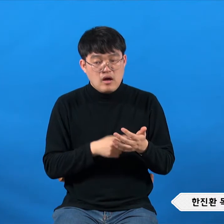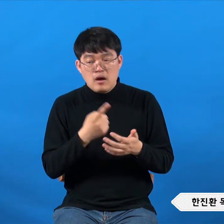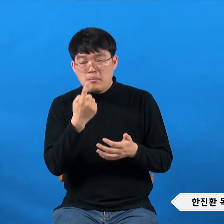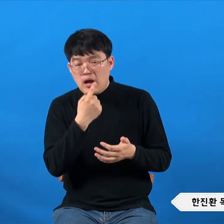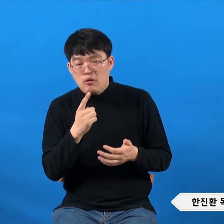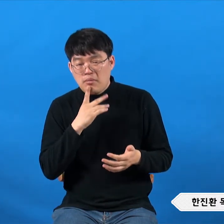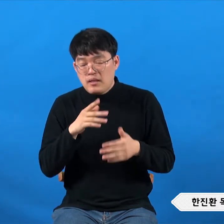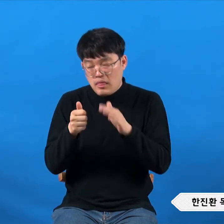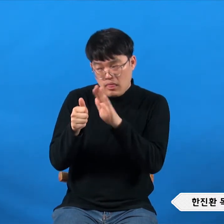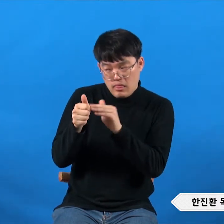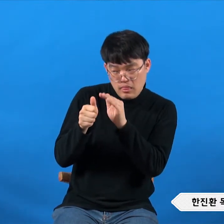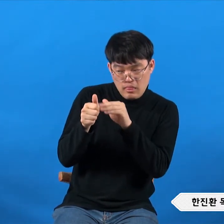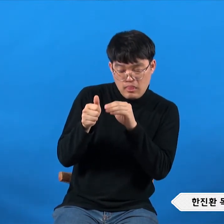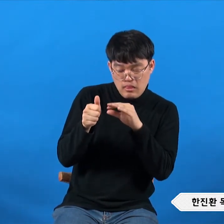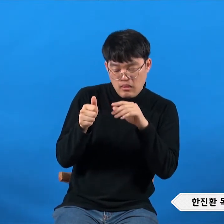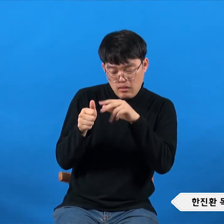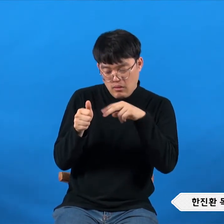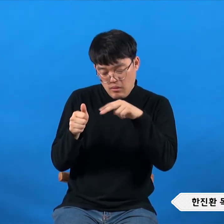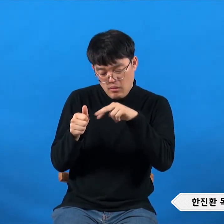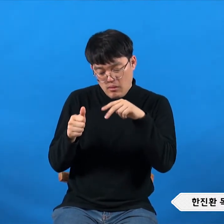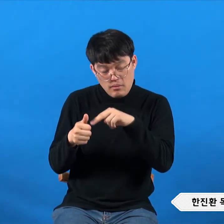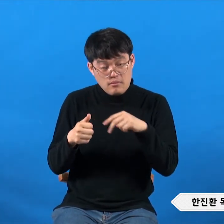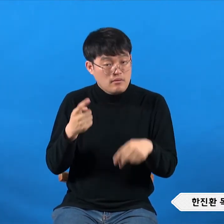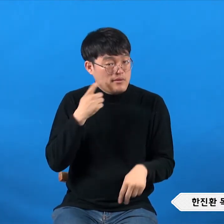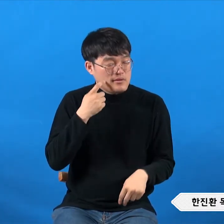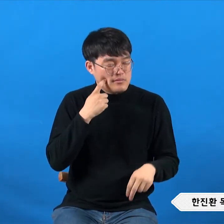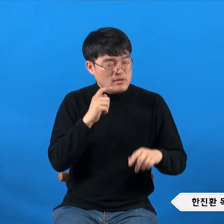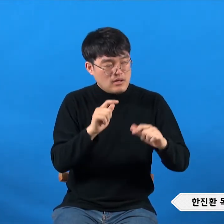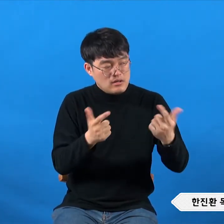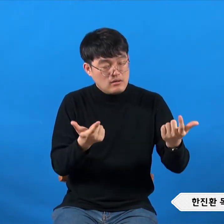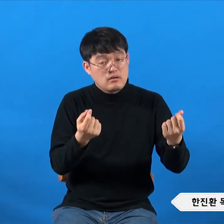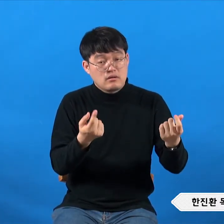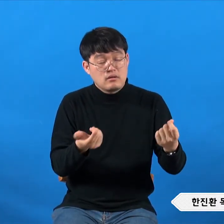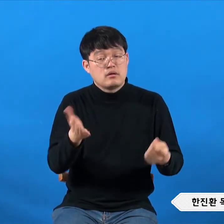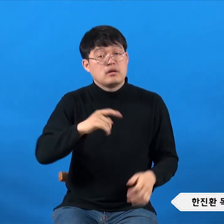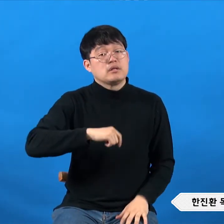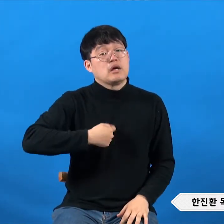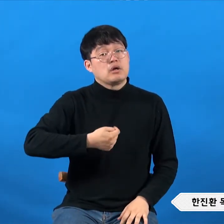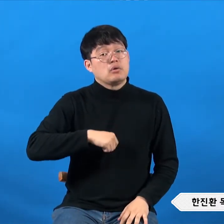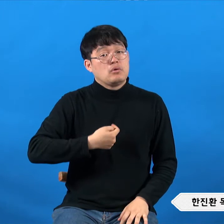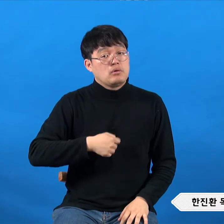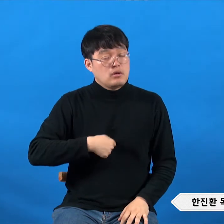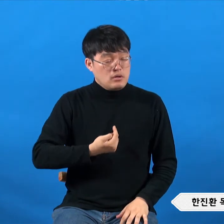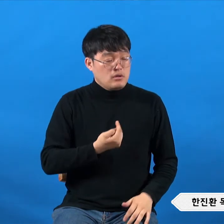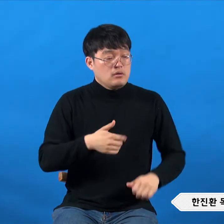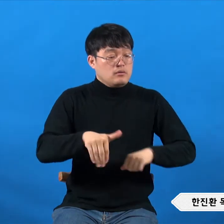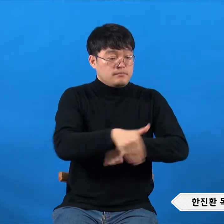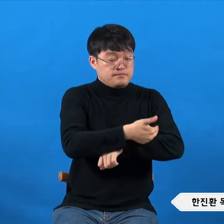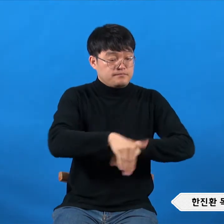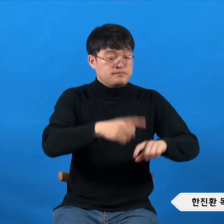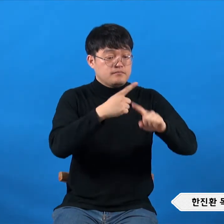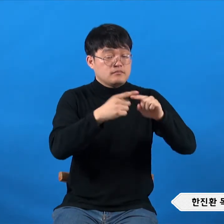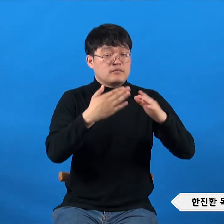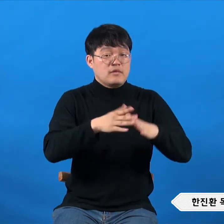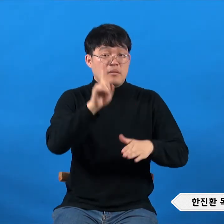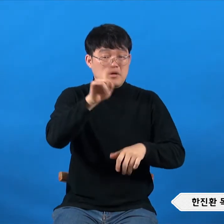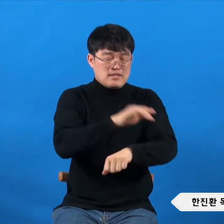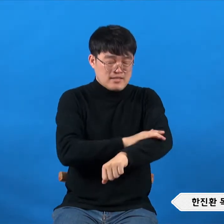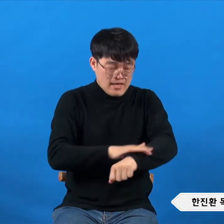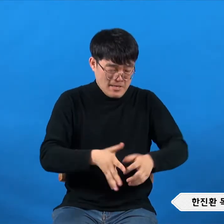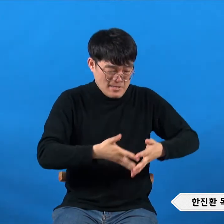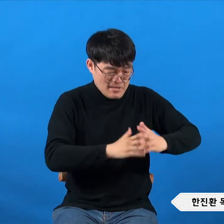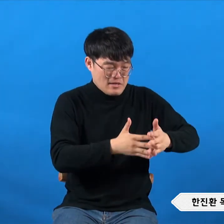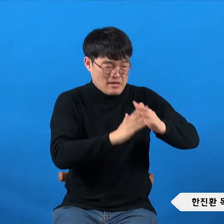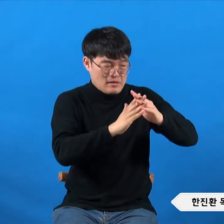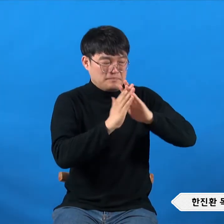다르면서도 말로서 이렇게 해서 속였다 그렇게 생각지는 않습니다. 자기도 자기가 다니는 교회인데 한번